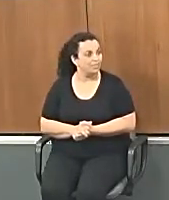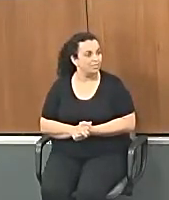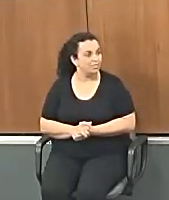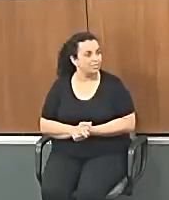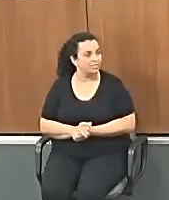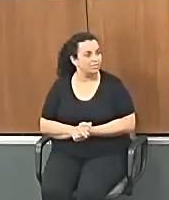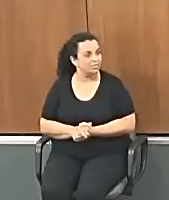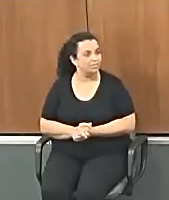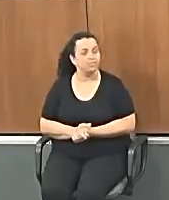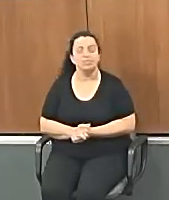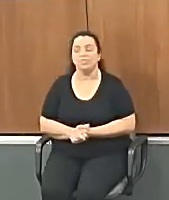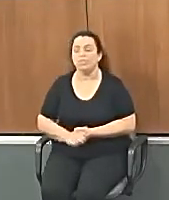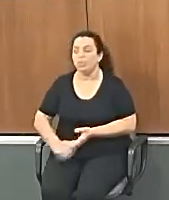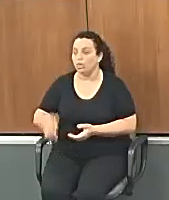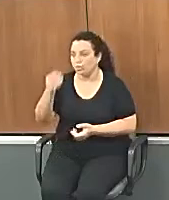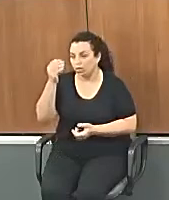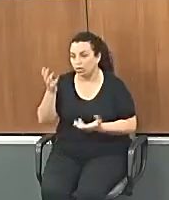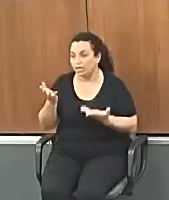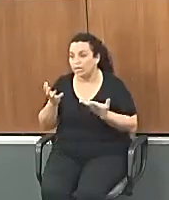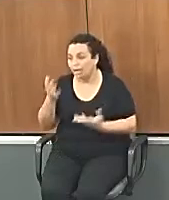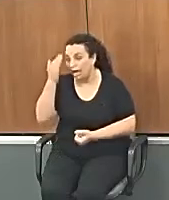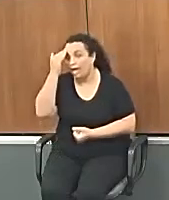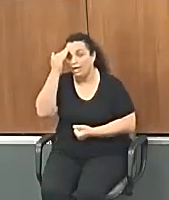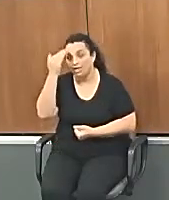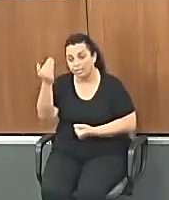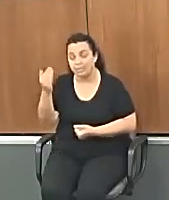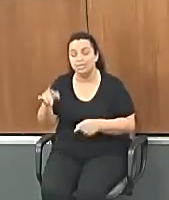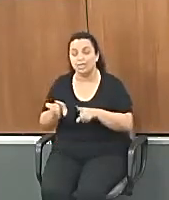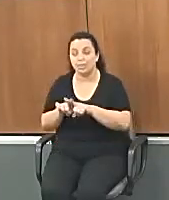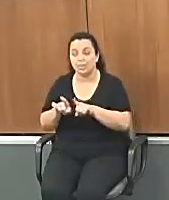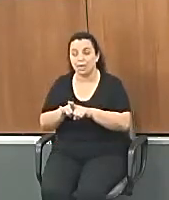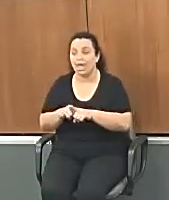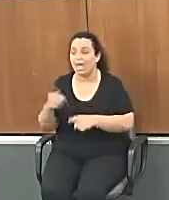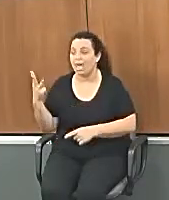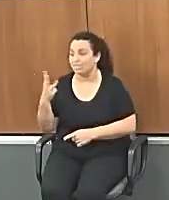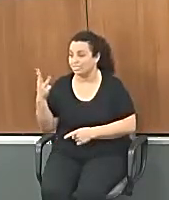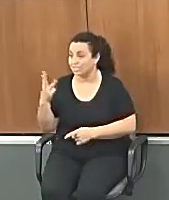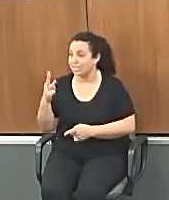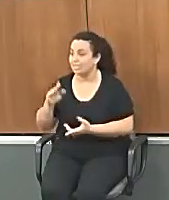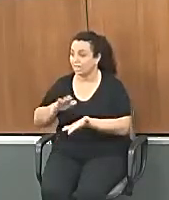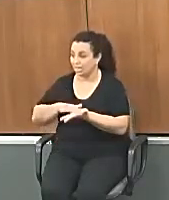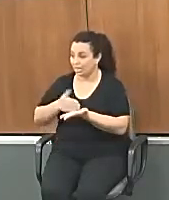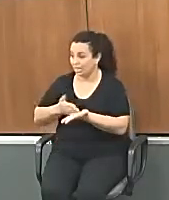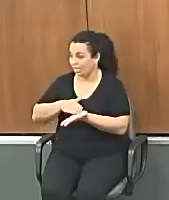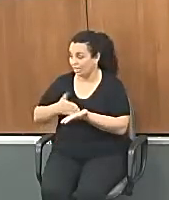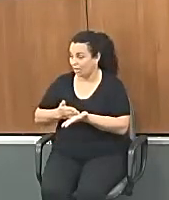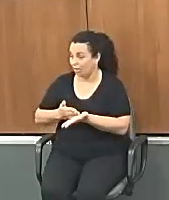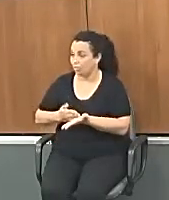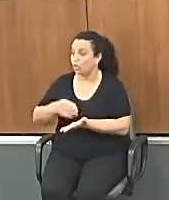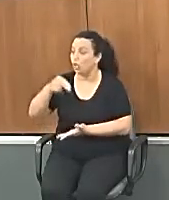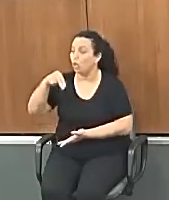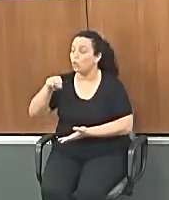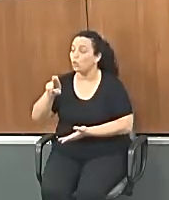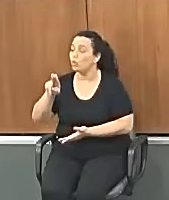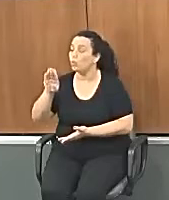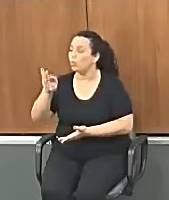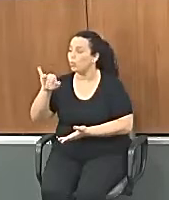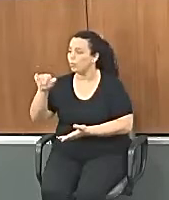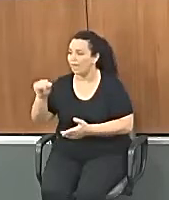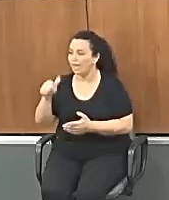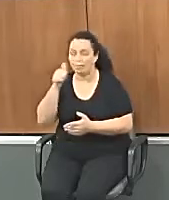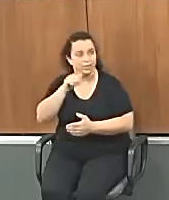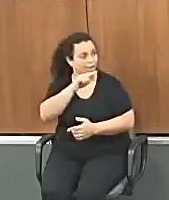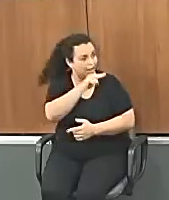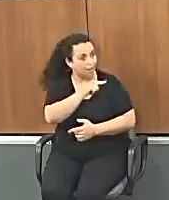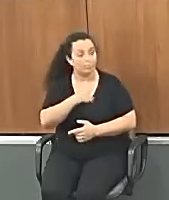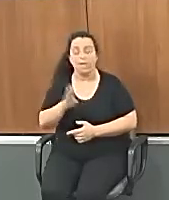gostaria de agradecer às três companheiros trabalho todas a núbia aguilar a